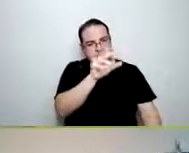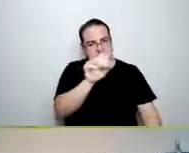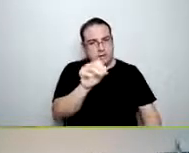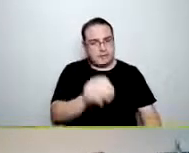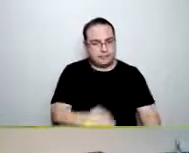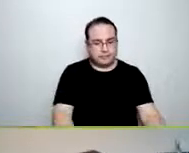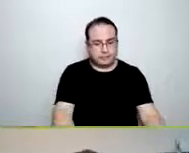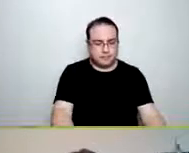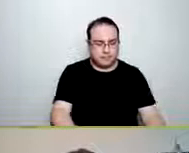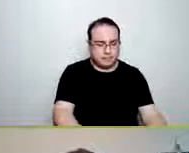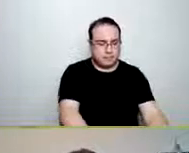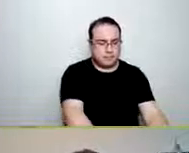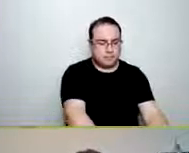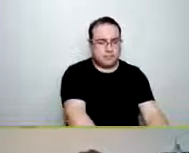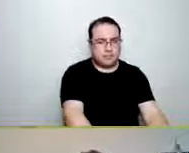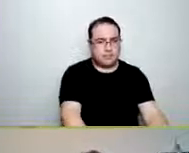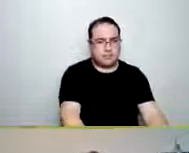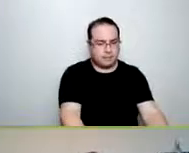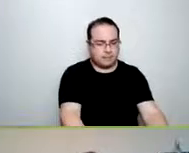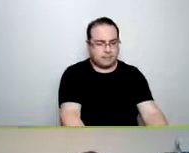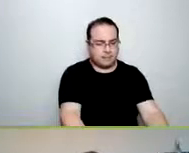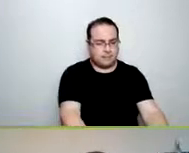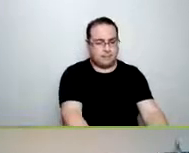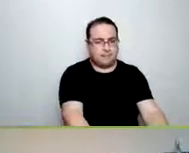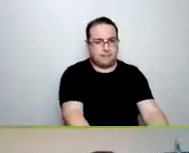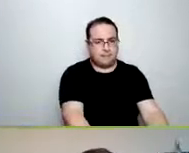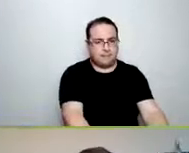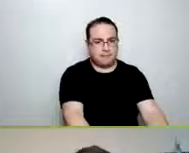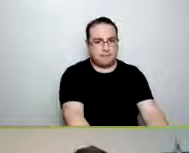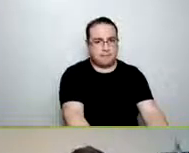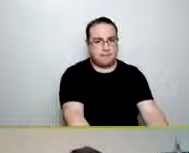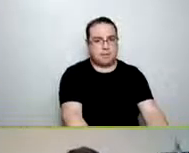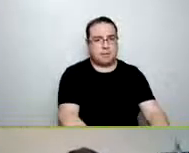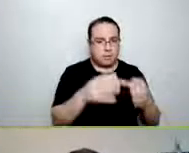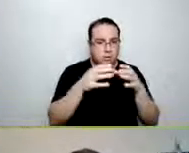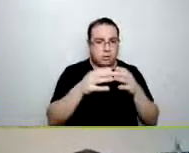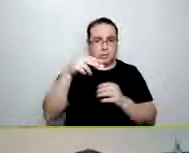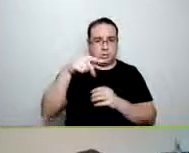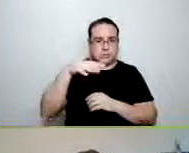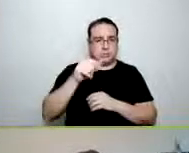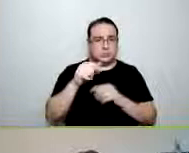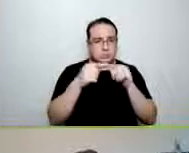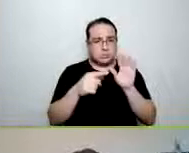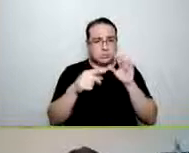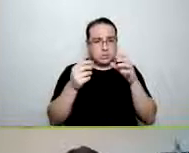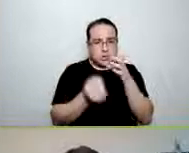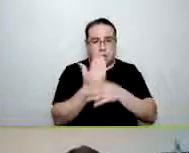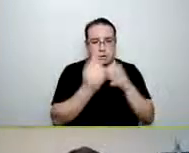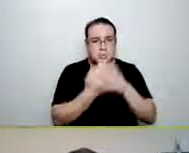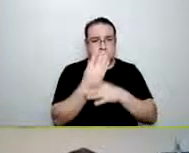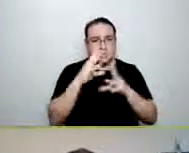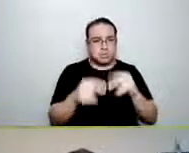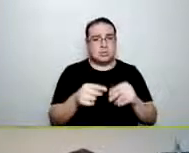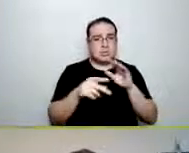Antigamente, nós usamos o Arbil, programa desenvolvido em Nimega, para criar